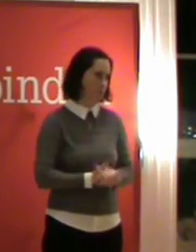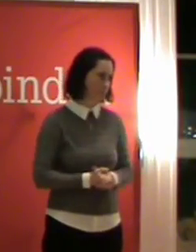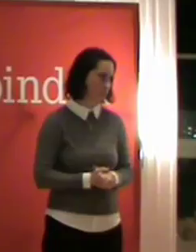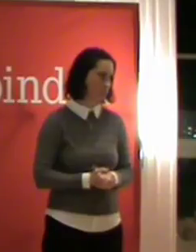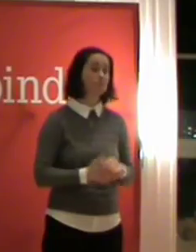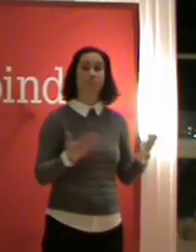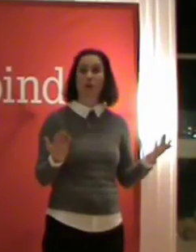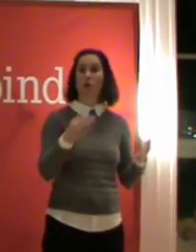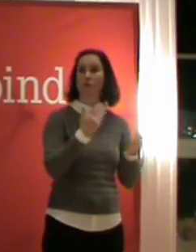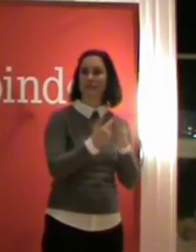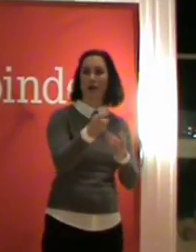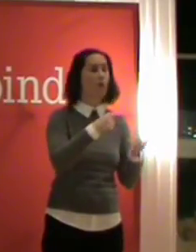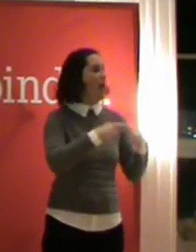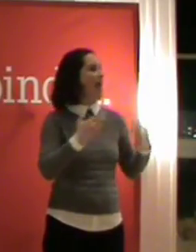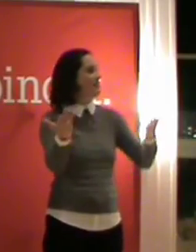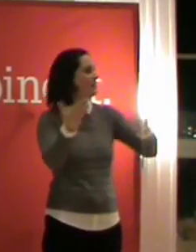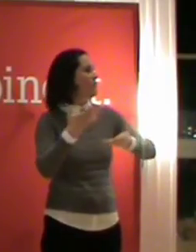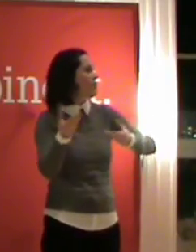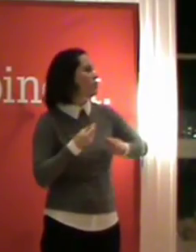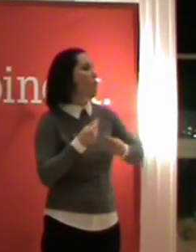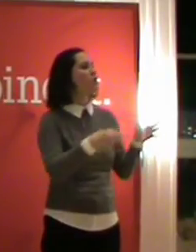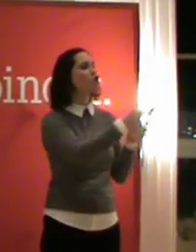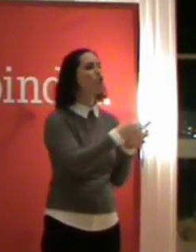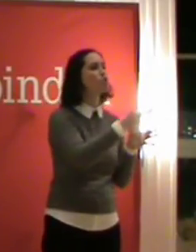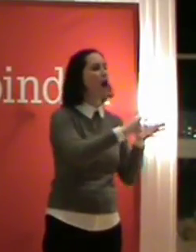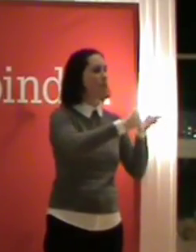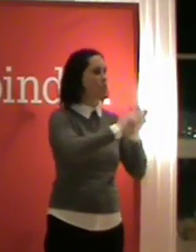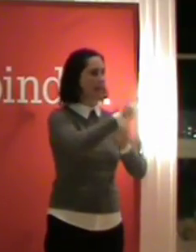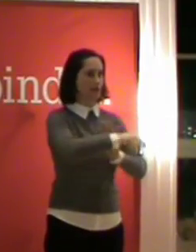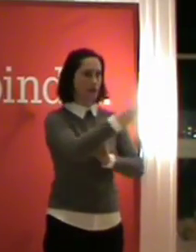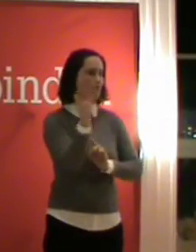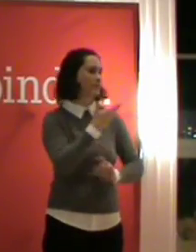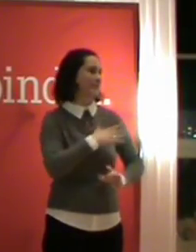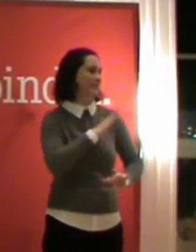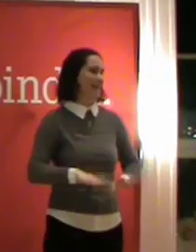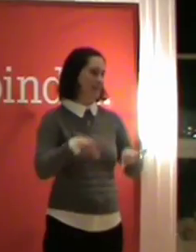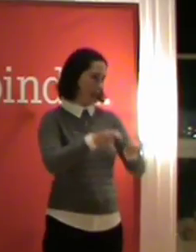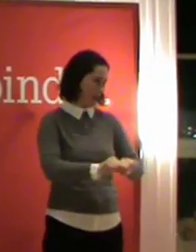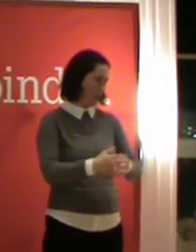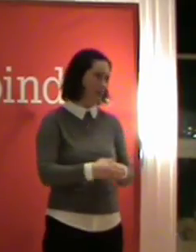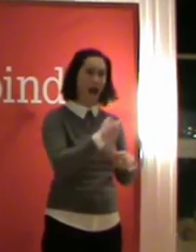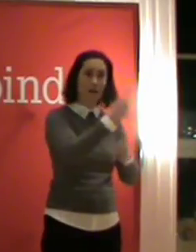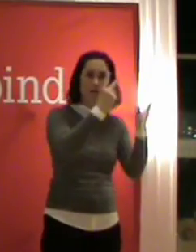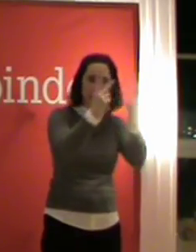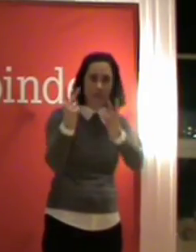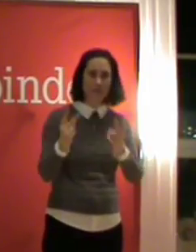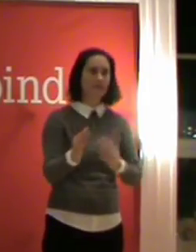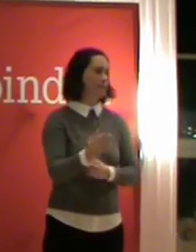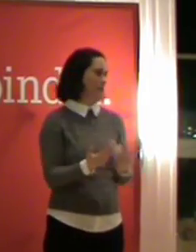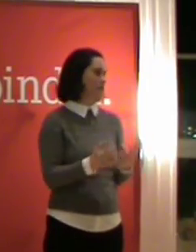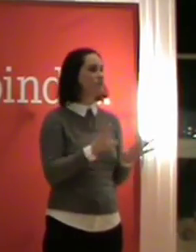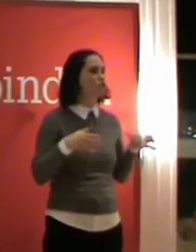sage ich ganz herzlich willkommen, liebe Kommunalpolitiker und Kommunalpolitiker. Sie sind wichtig, ihr seid wichtig für